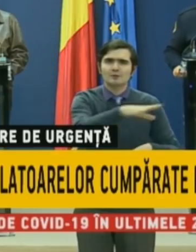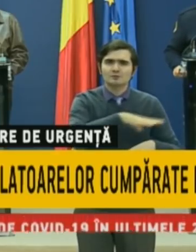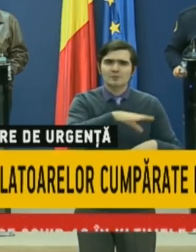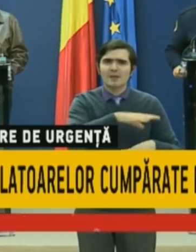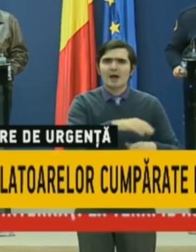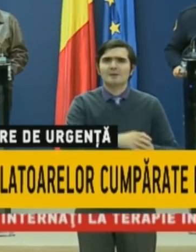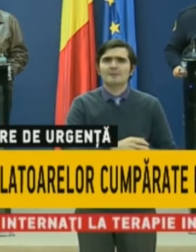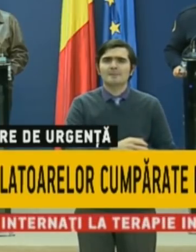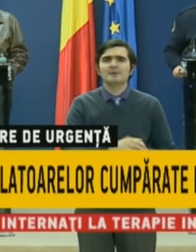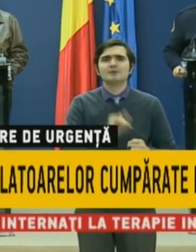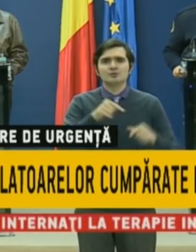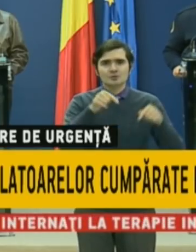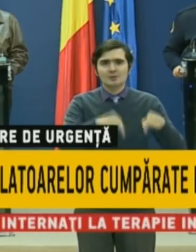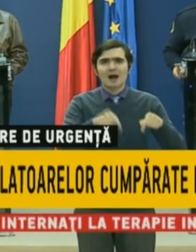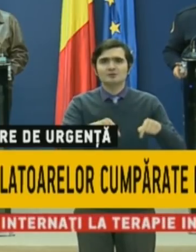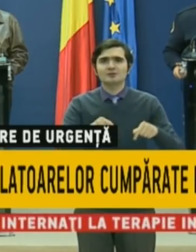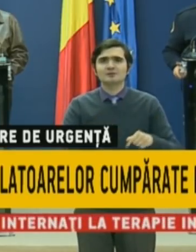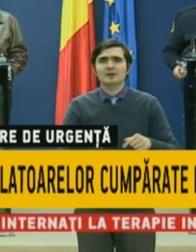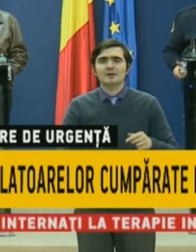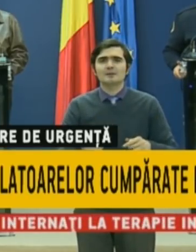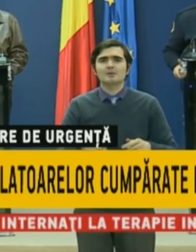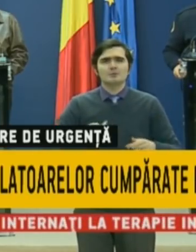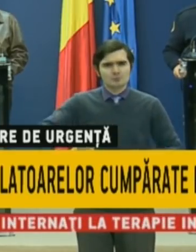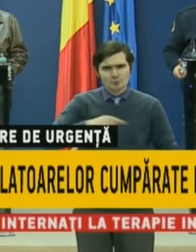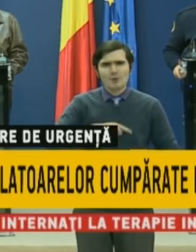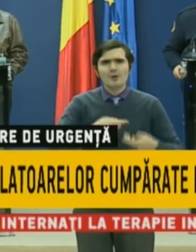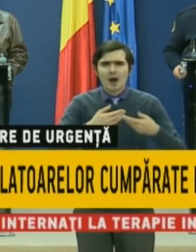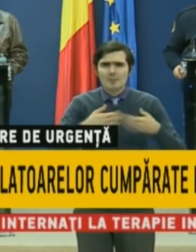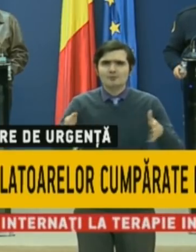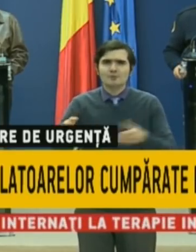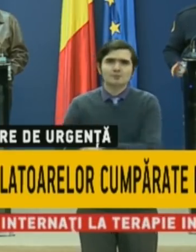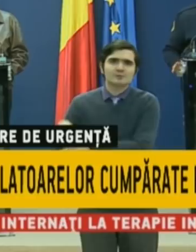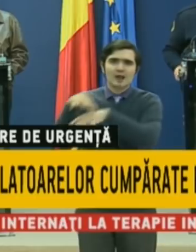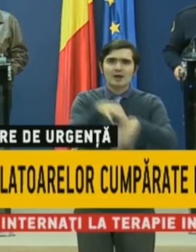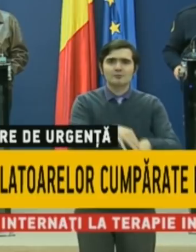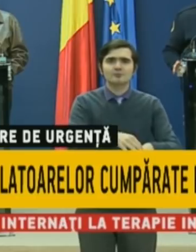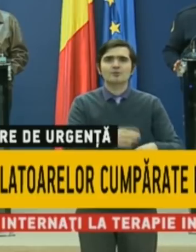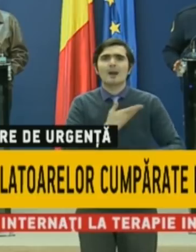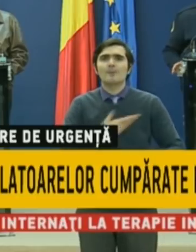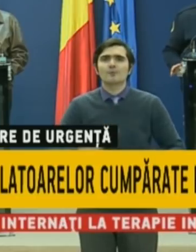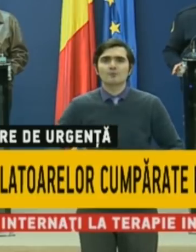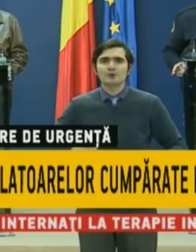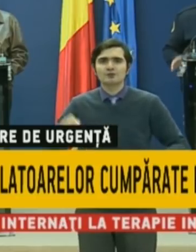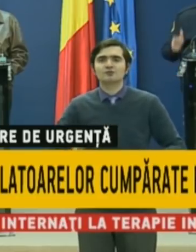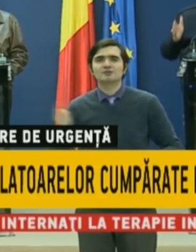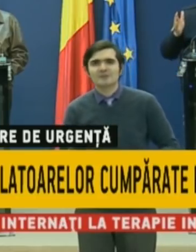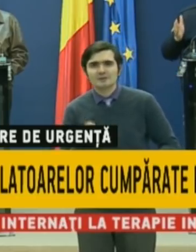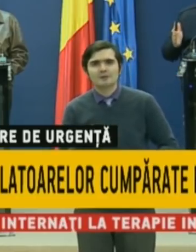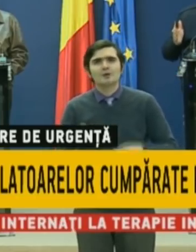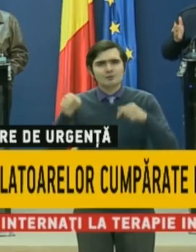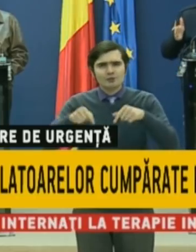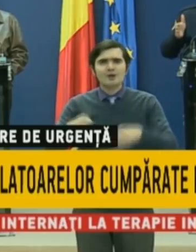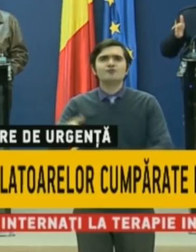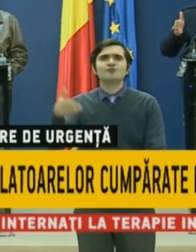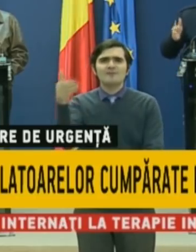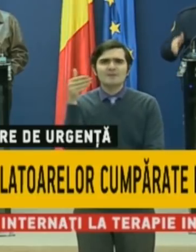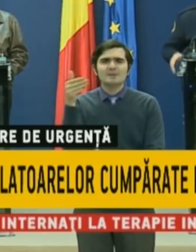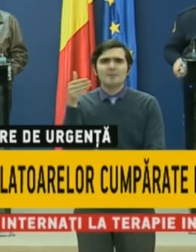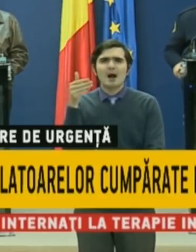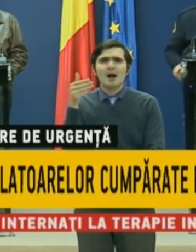terapie intensivă și care deja am început să le aducem la București, unde firma care